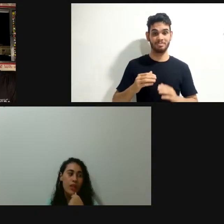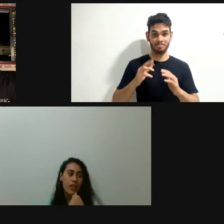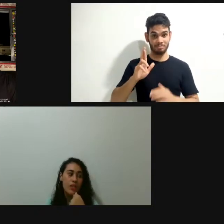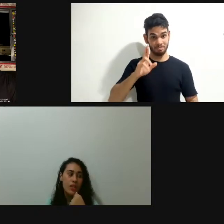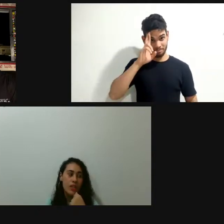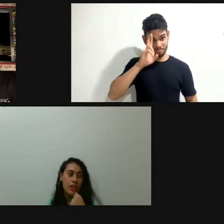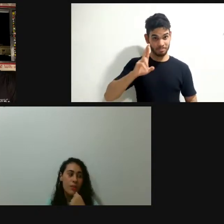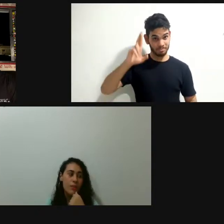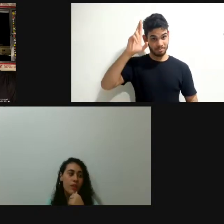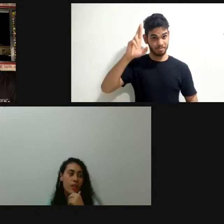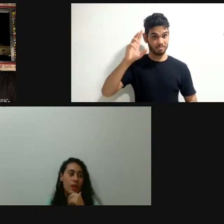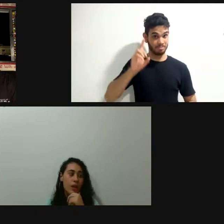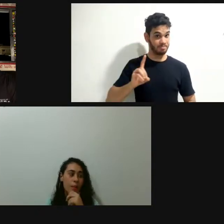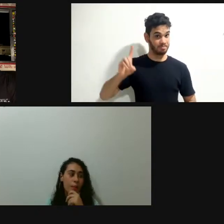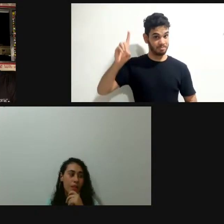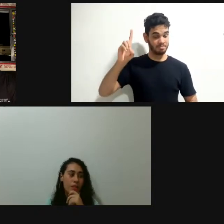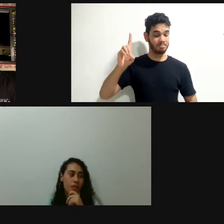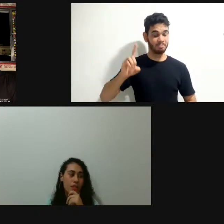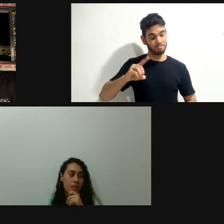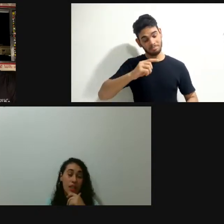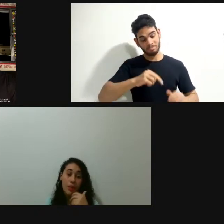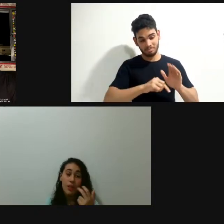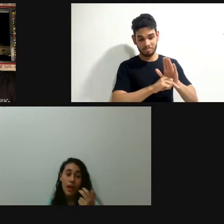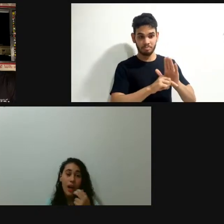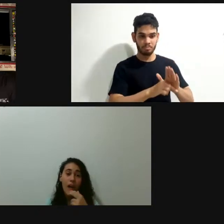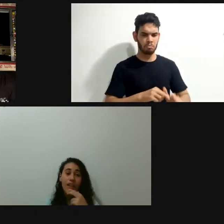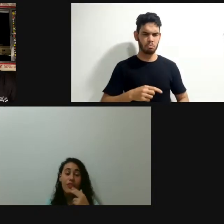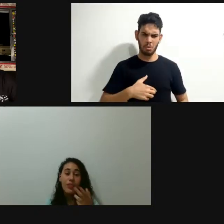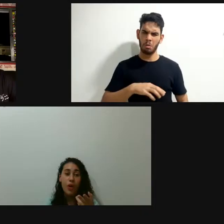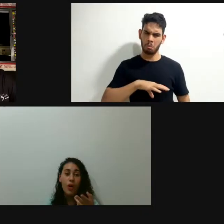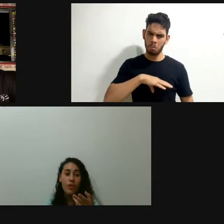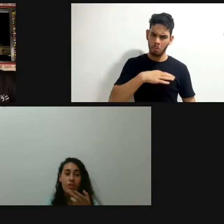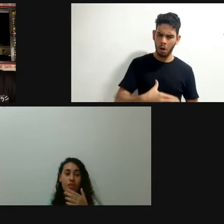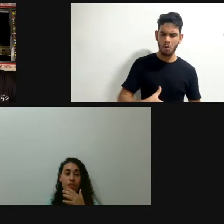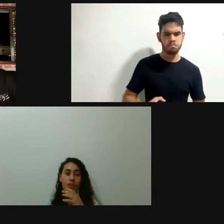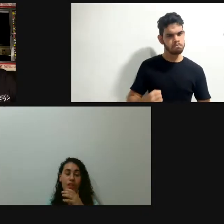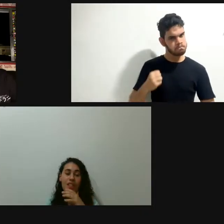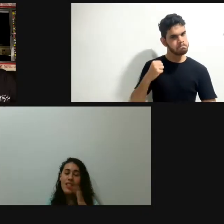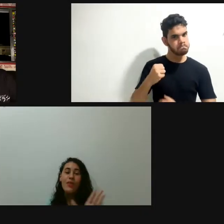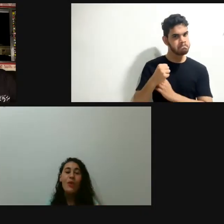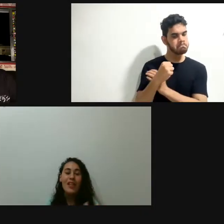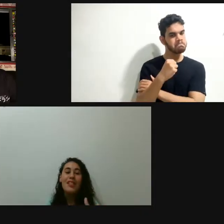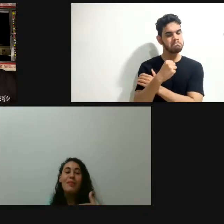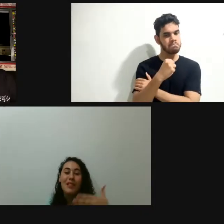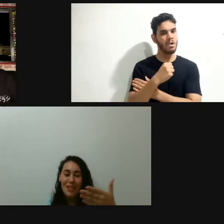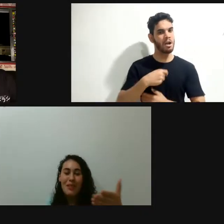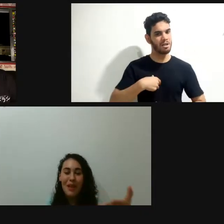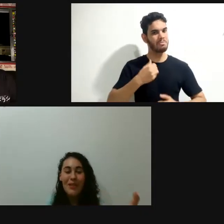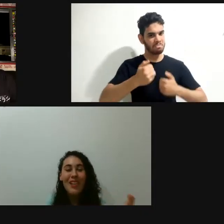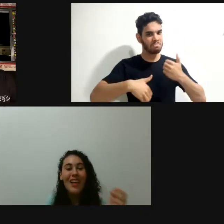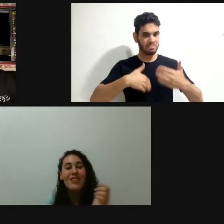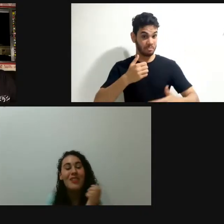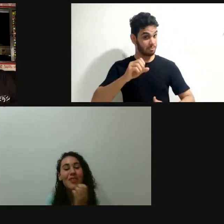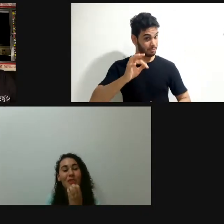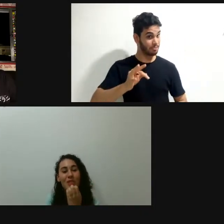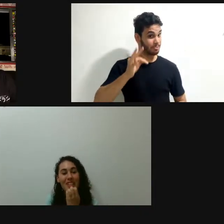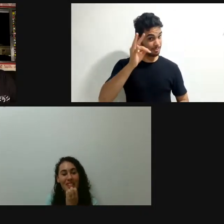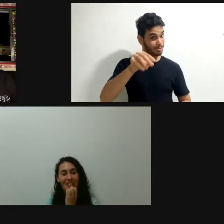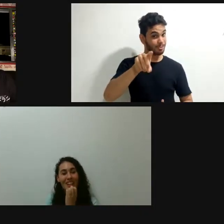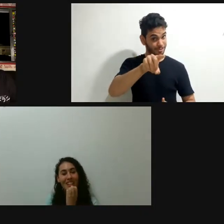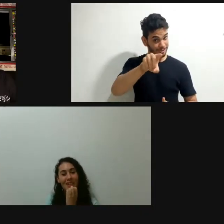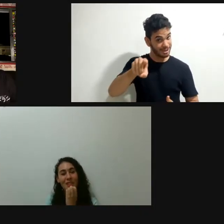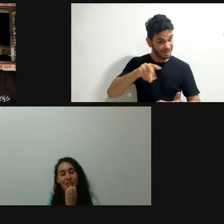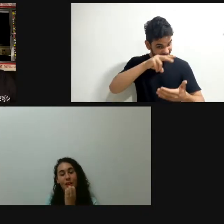personagem bastante determinada, forte, Vocês vão conhecer mais desses personagens quando